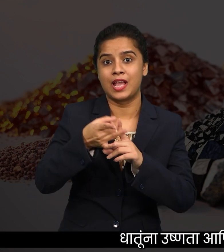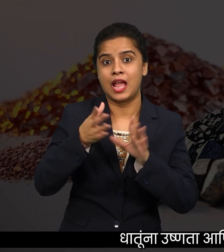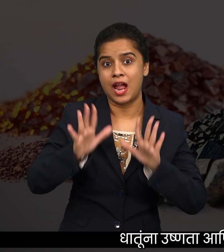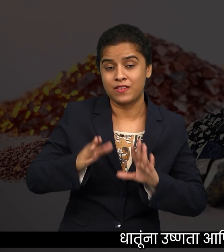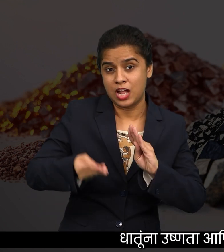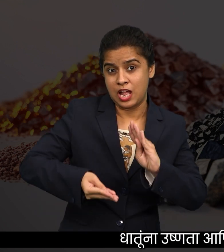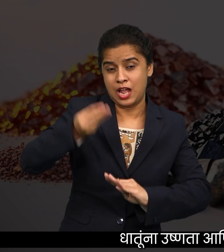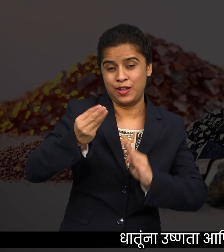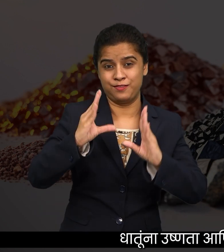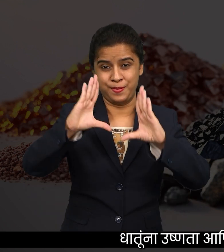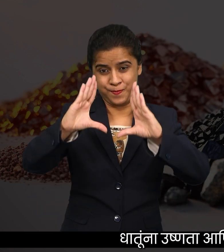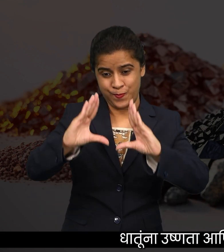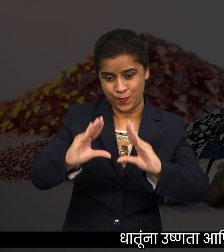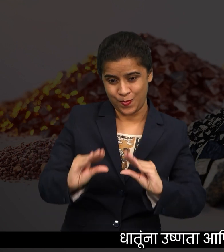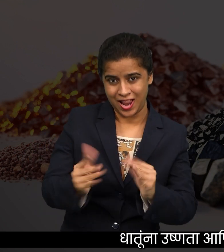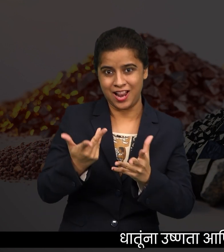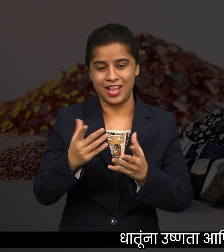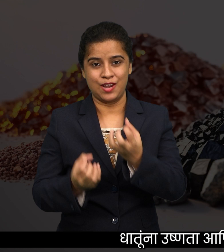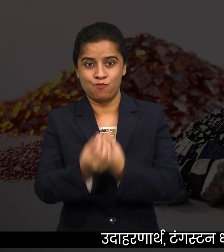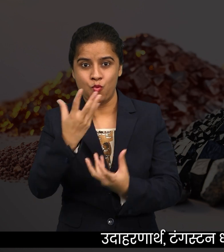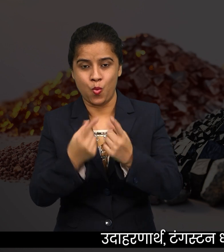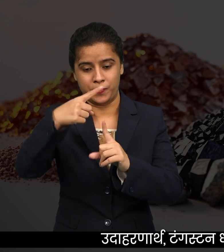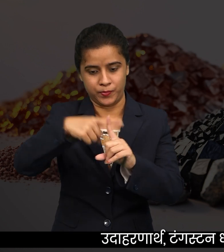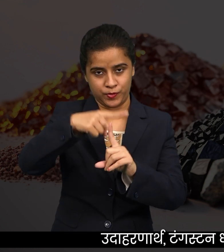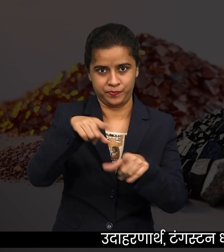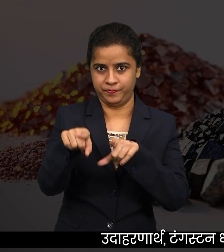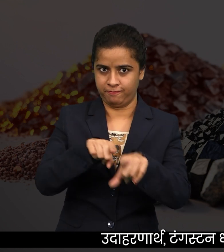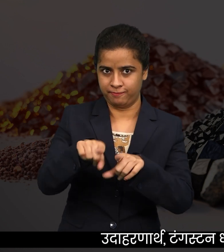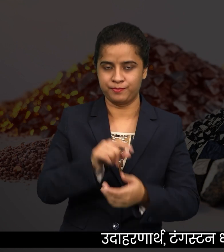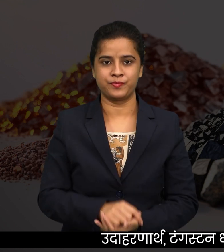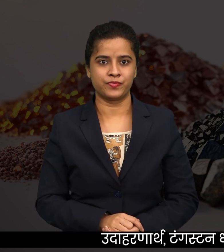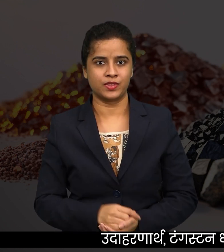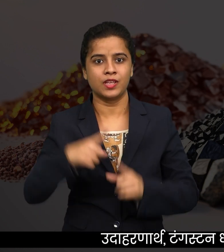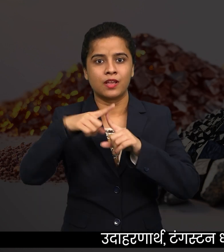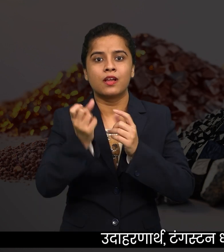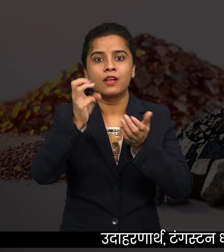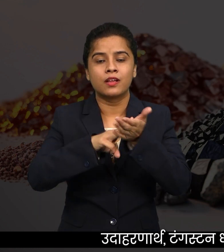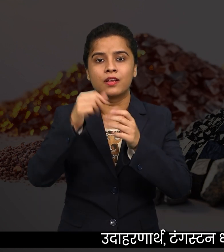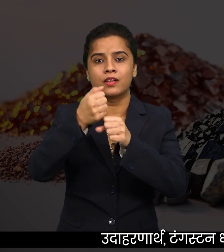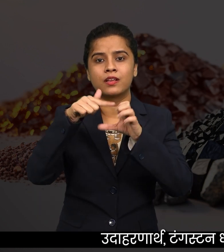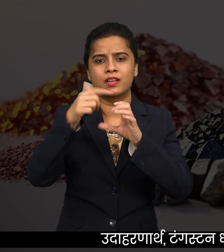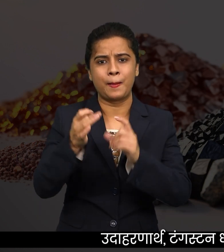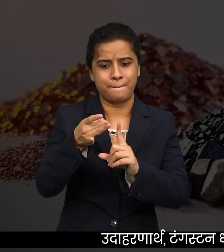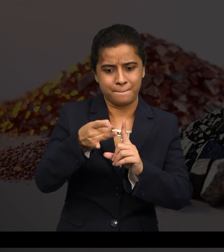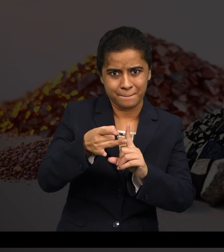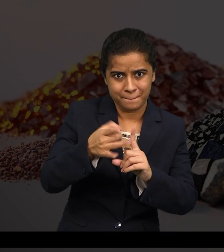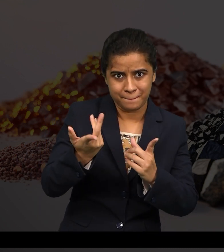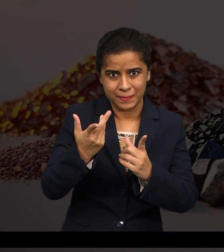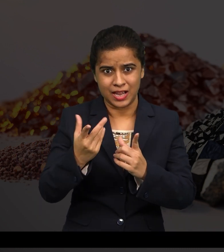धातूंना उष्णता आणि वितळण्याचे तापमान जास्त असते. उदाहरणार्थ टंगस्टन धातूचे वितळण्याचे तापमान सर्वात